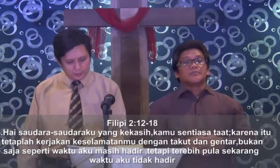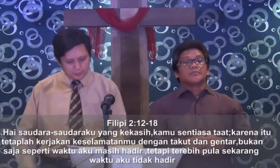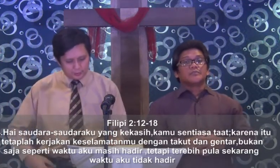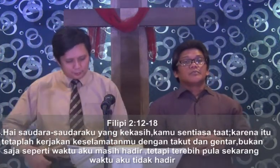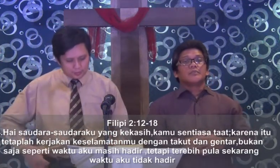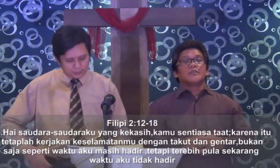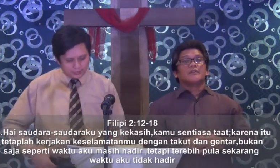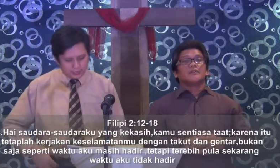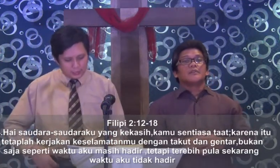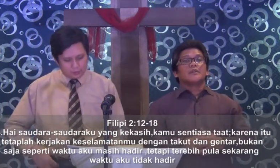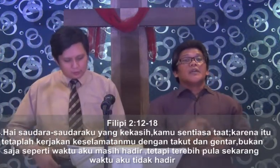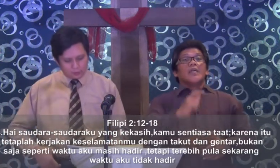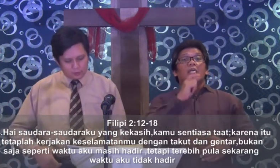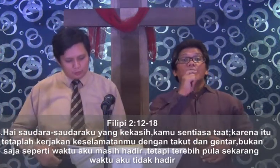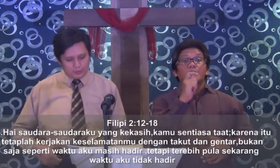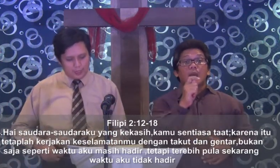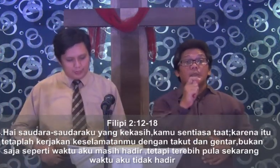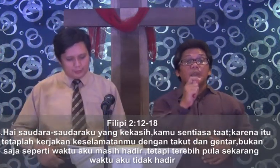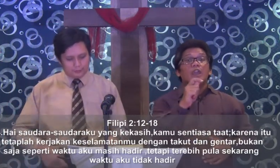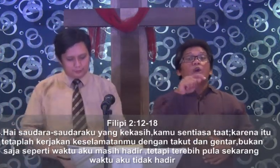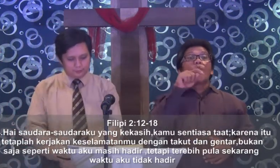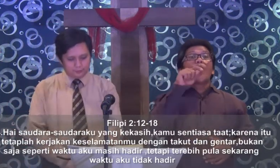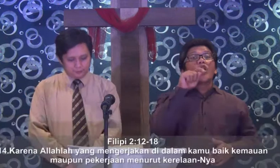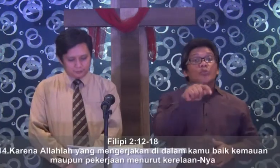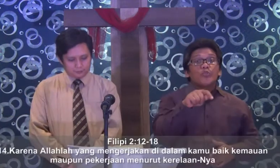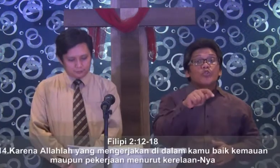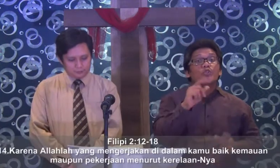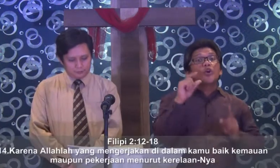tetapi terlebih pula sekarang waktu aku tidak hadir.